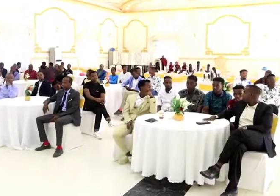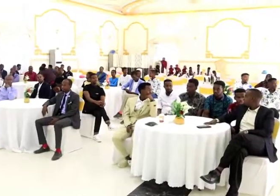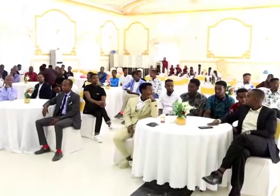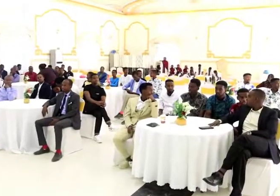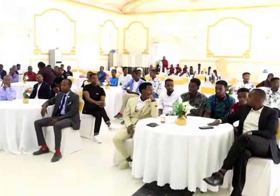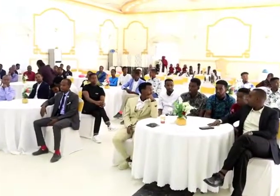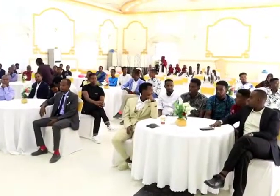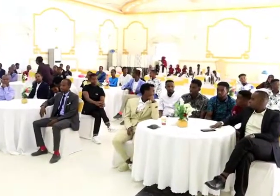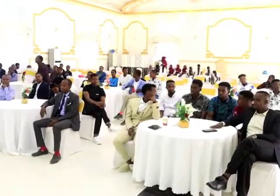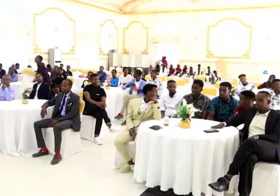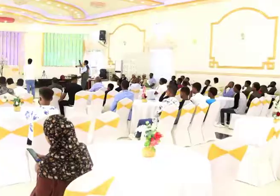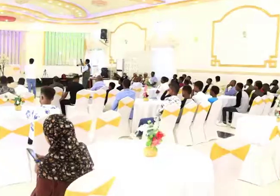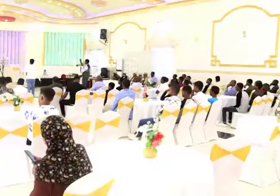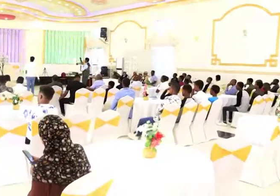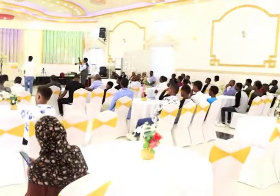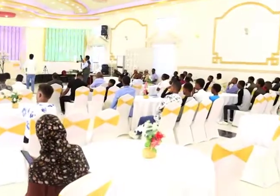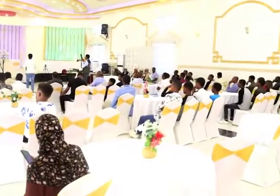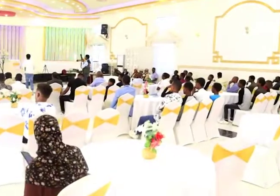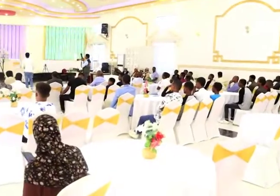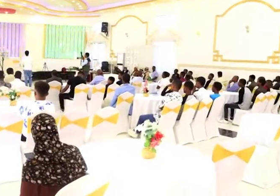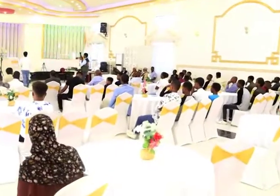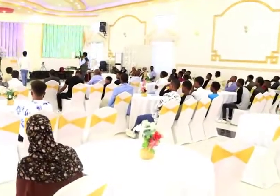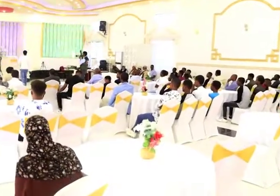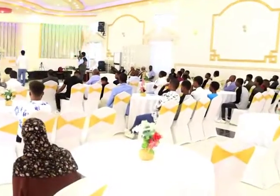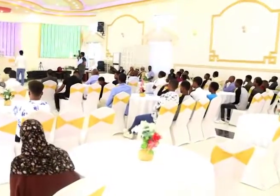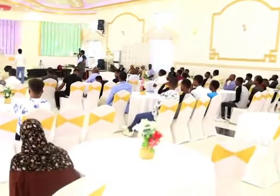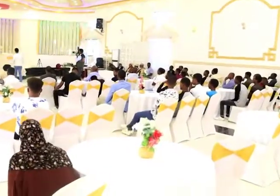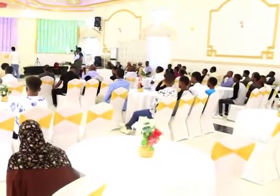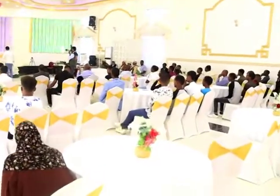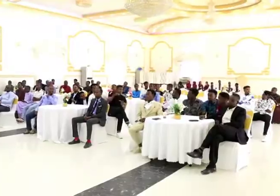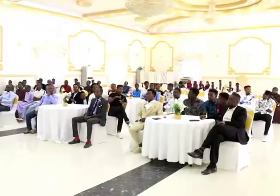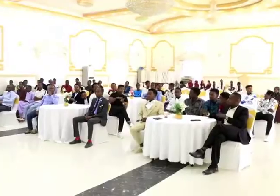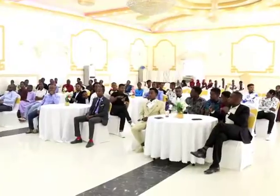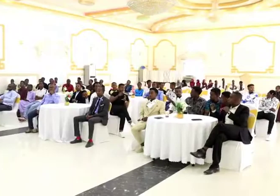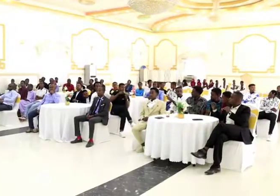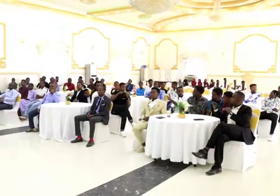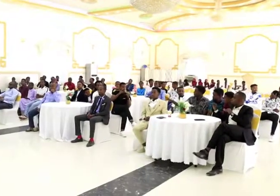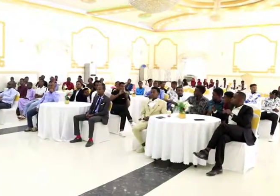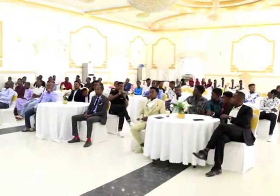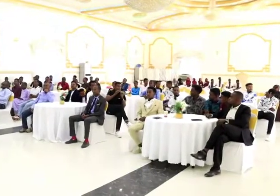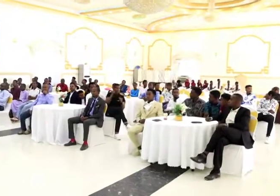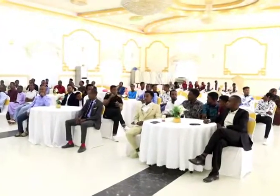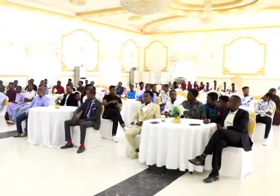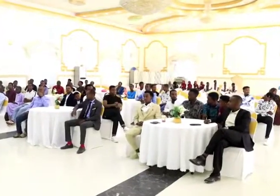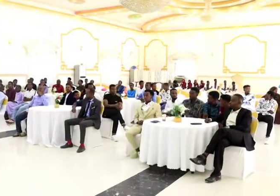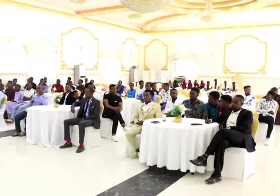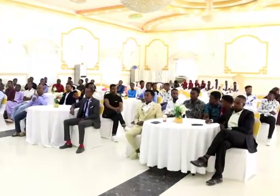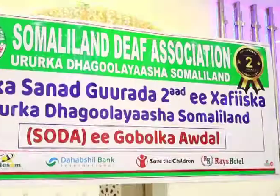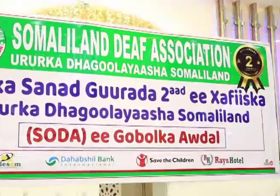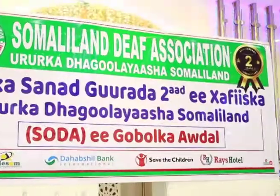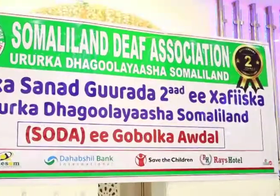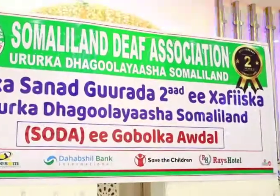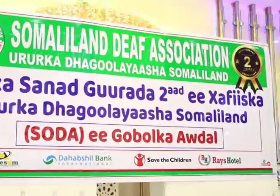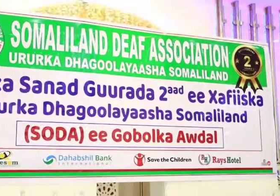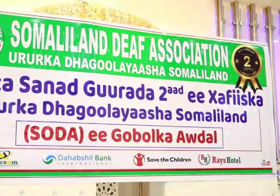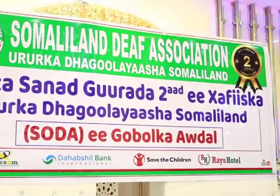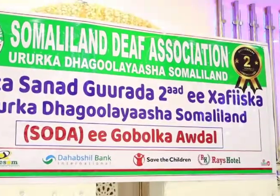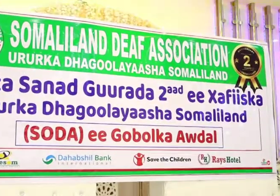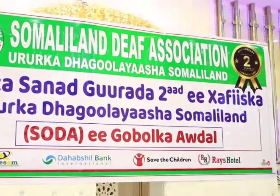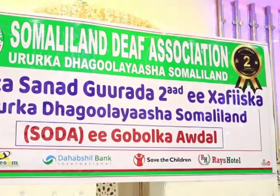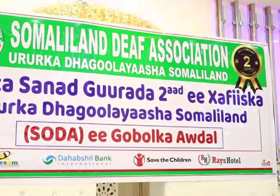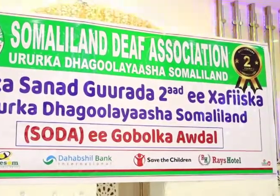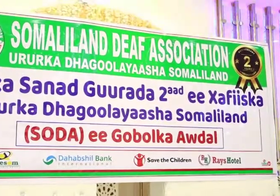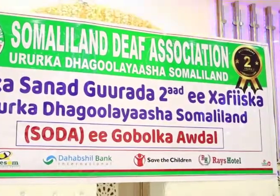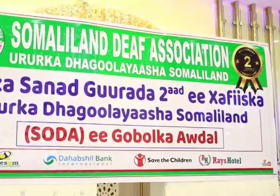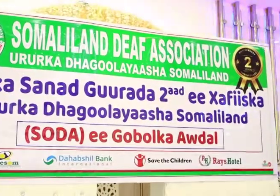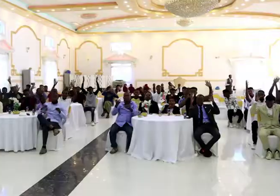munaasabadan waa ahayd mid sehr sare loo soo agaasimeysa markaasina uu reebanaysan guurada labaad ee ururka dadweynayaasha Soomaaliland